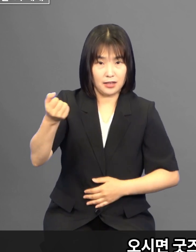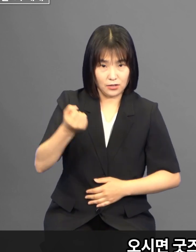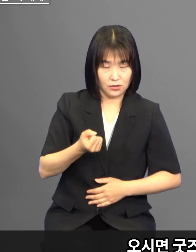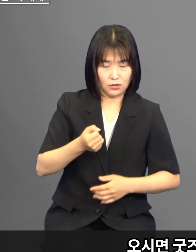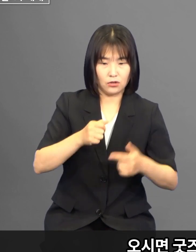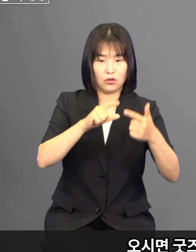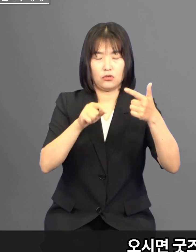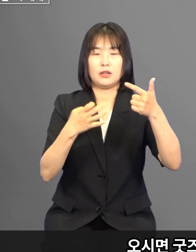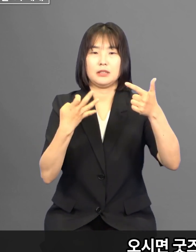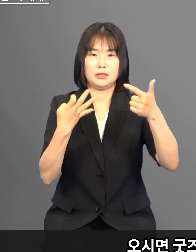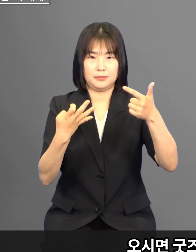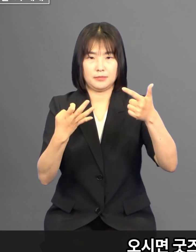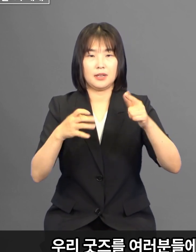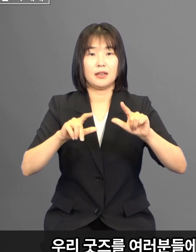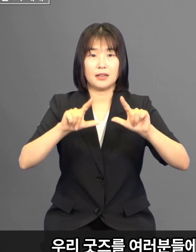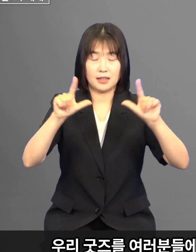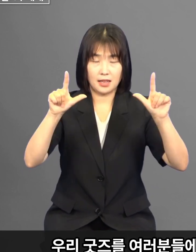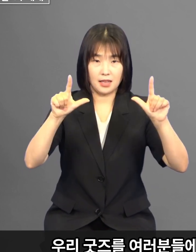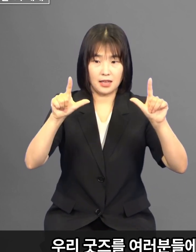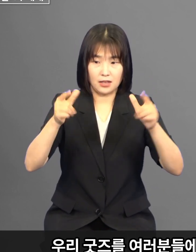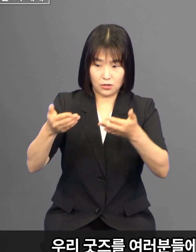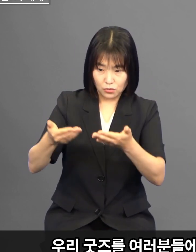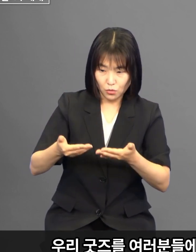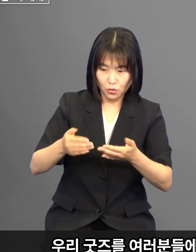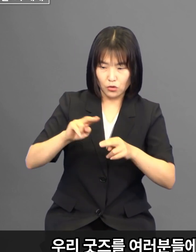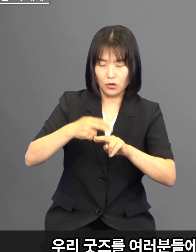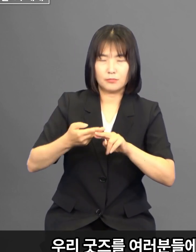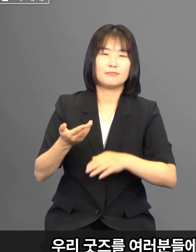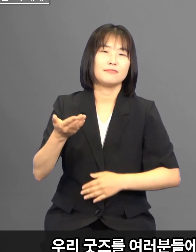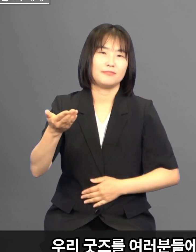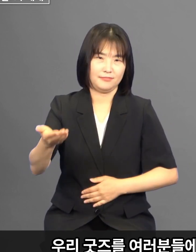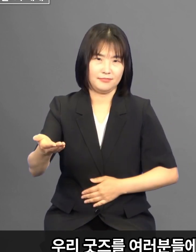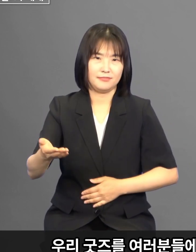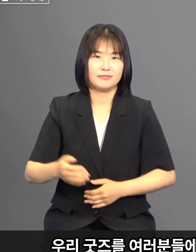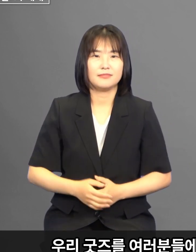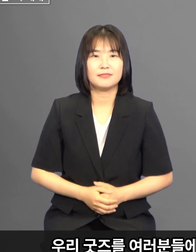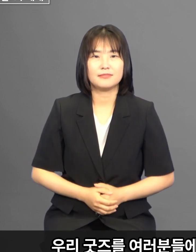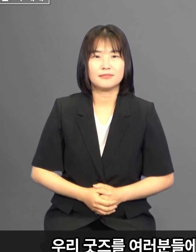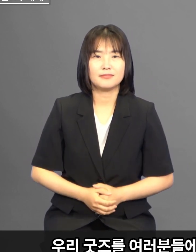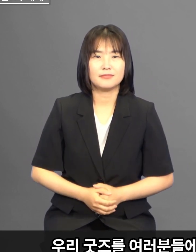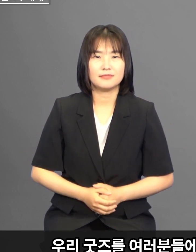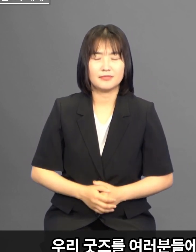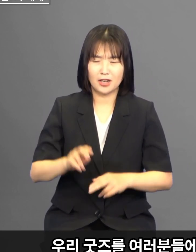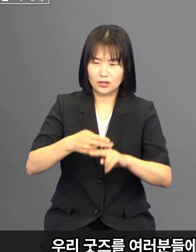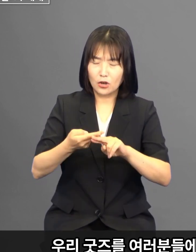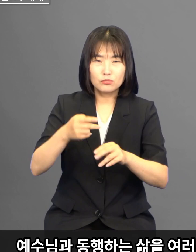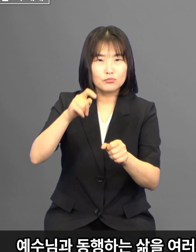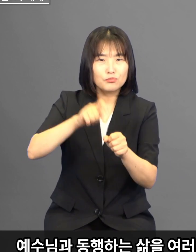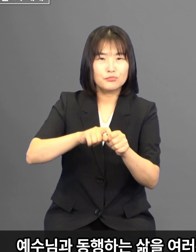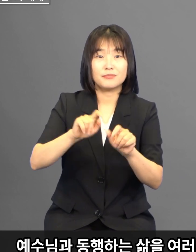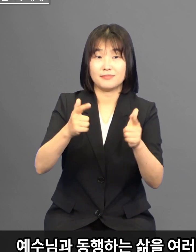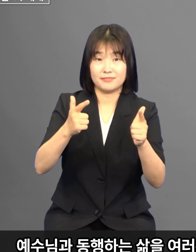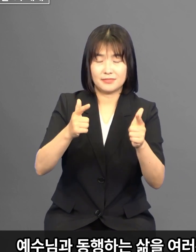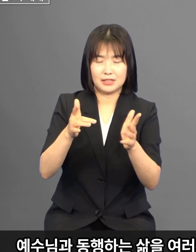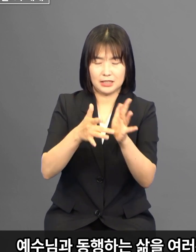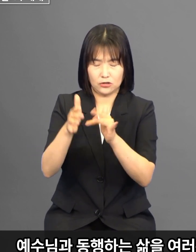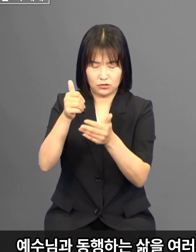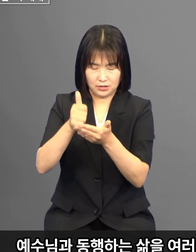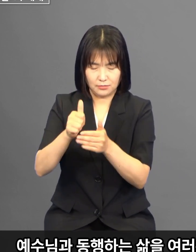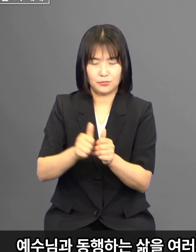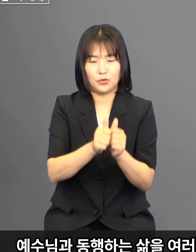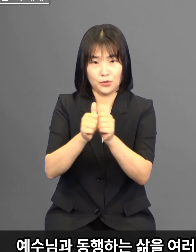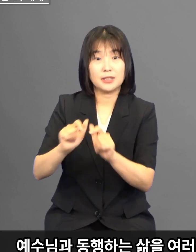오시면 굿즈가 마련되어 있습니다. 우리 굿즈를 여러분들에게 드릴 텐데, 굿즈가 목표가 아니라 예수님과 동행하는